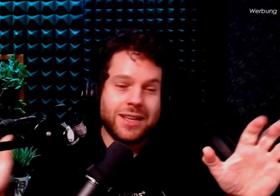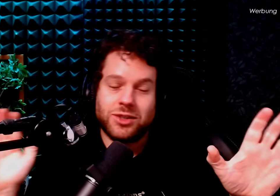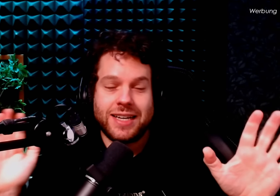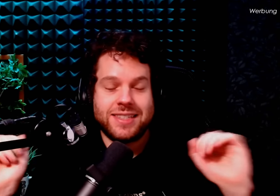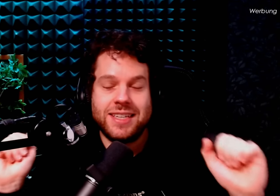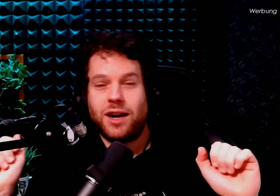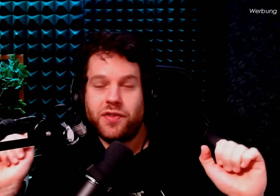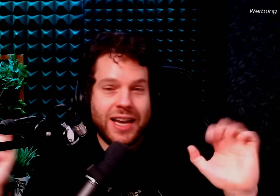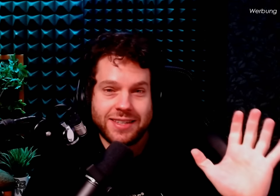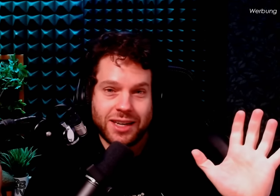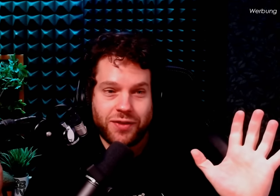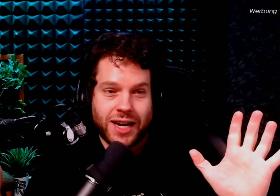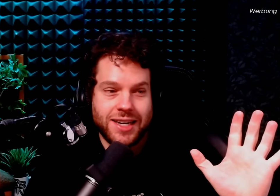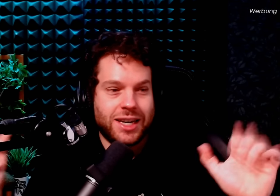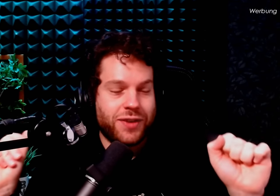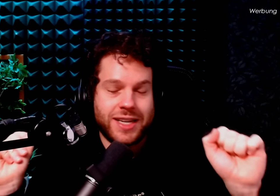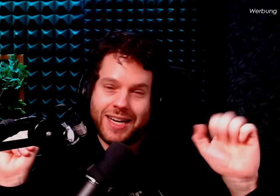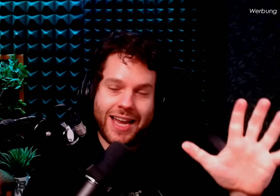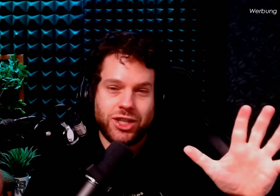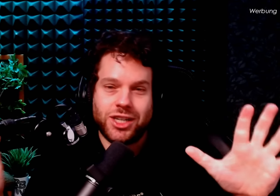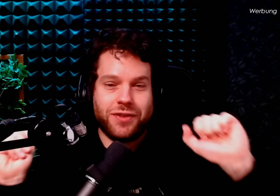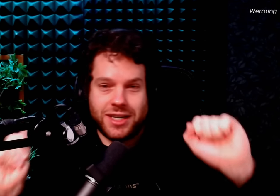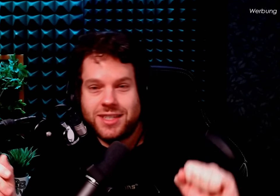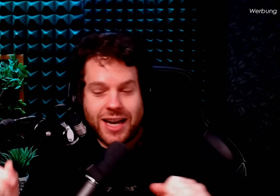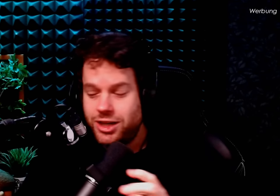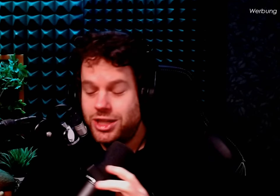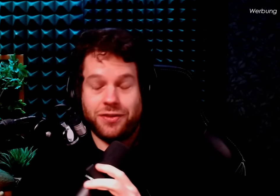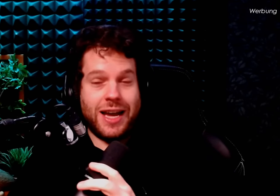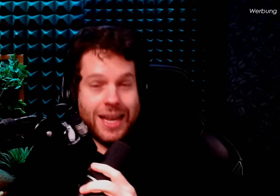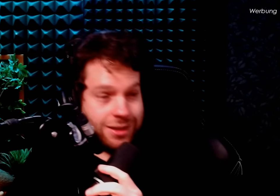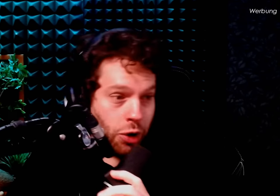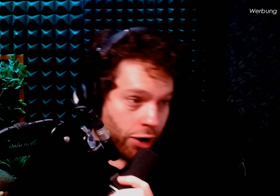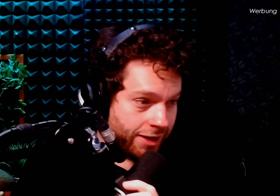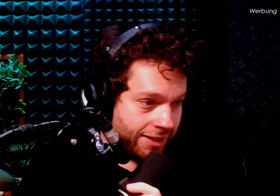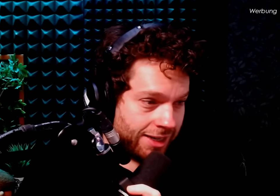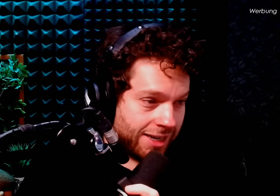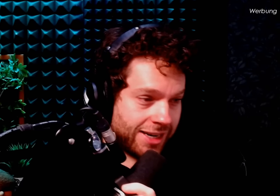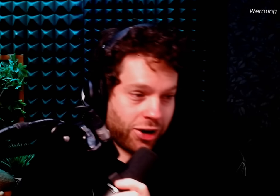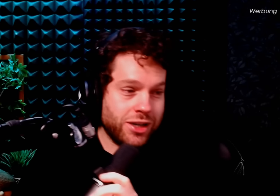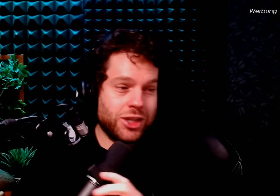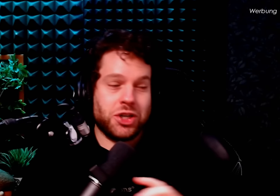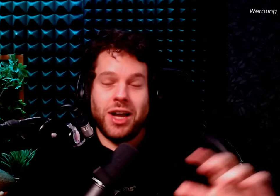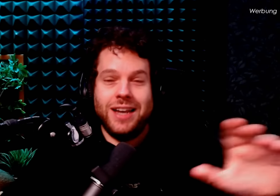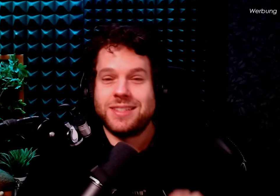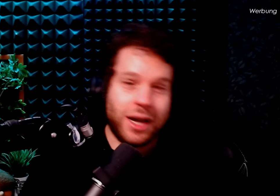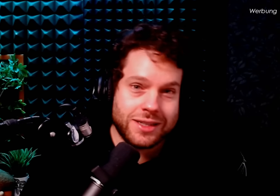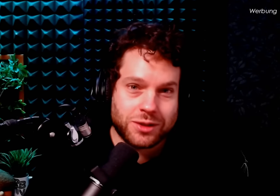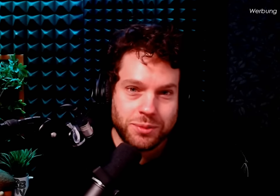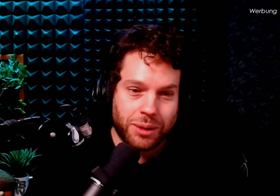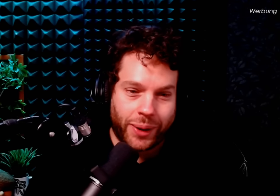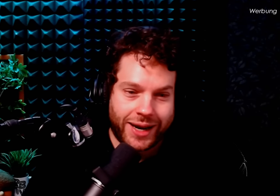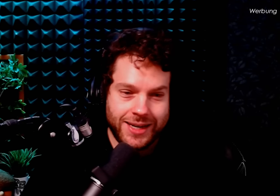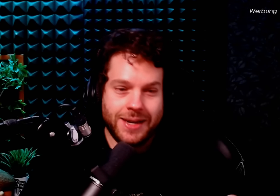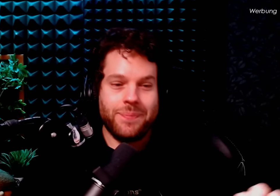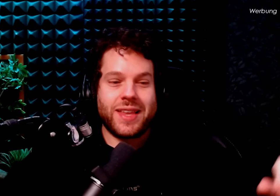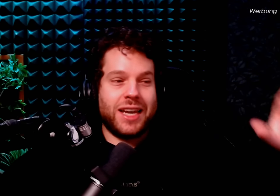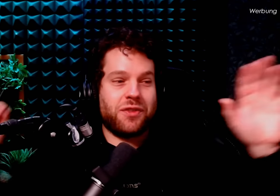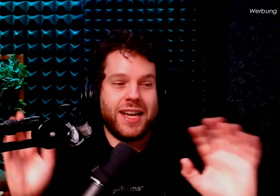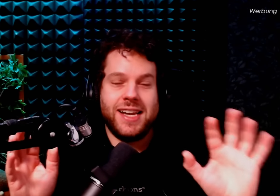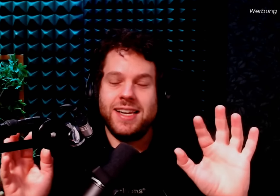Also jetzt hier darf gelästert werden. Ich will den Klatsch. Ich will den Tratsch. Ich will alles hören. Ihr könnt hier schön alles, alles zu mir bringen. Ich will